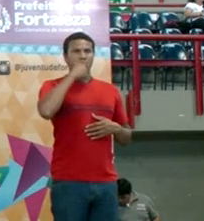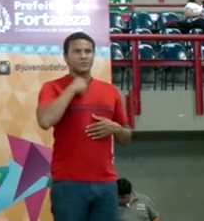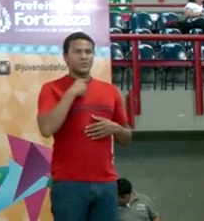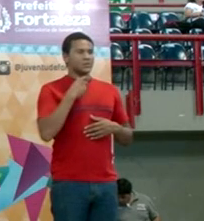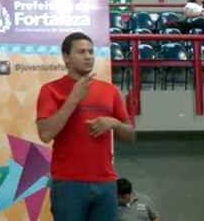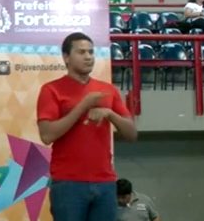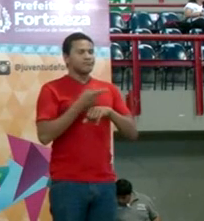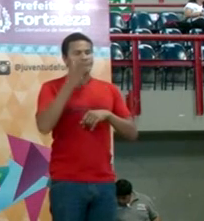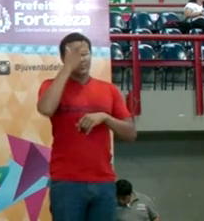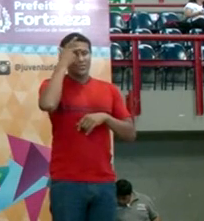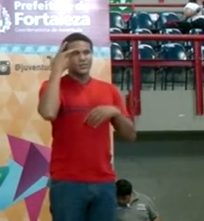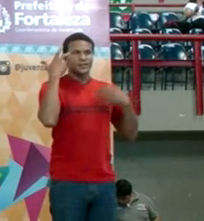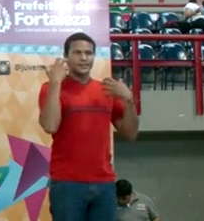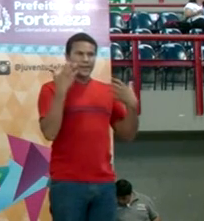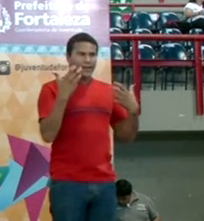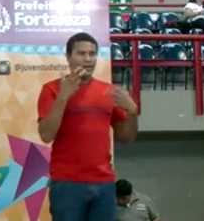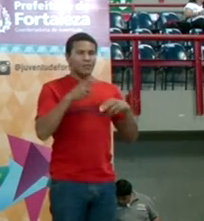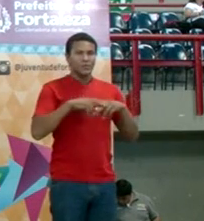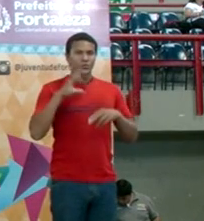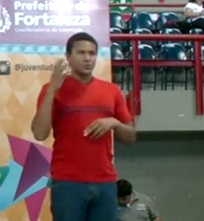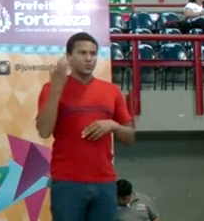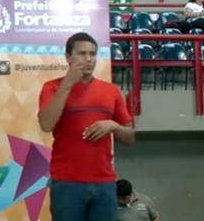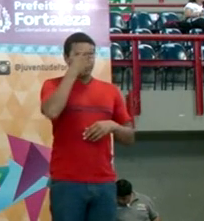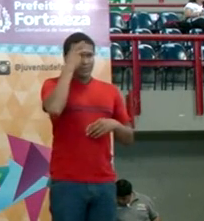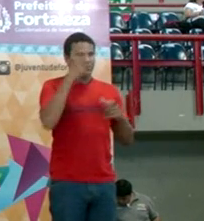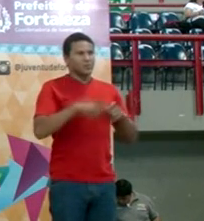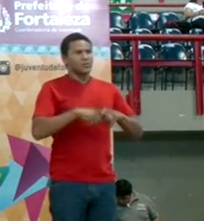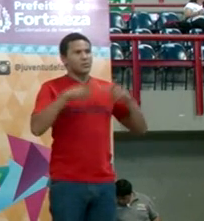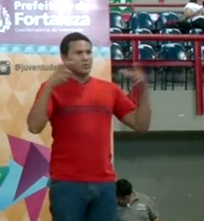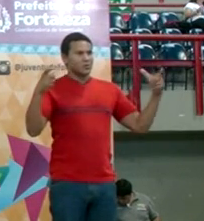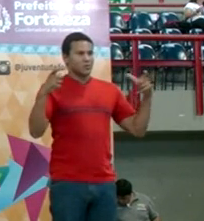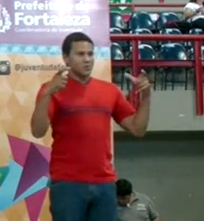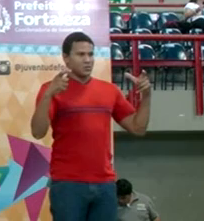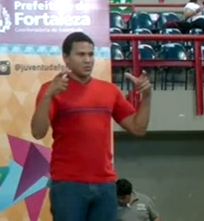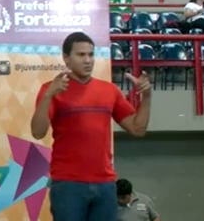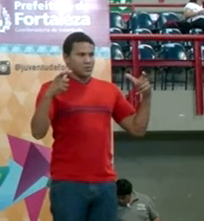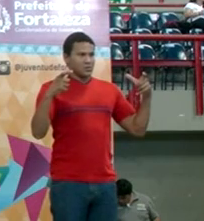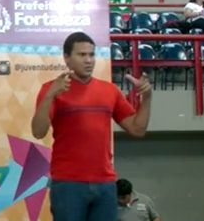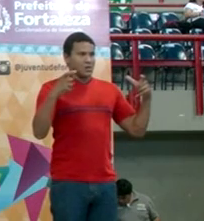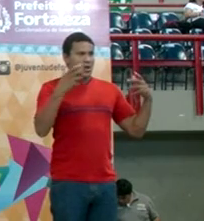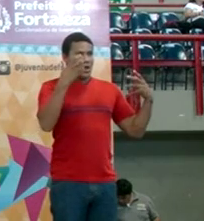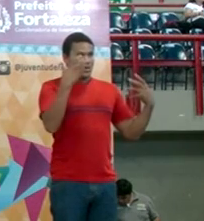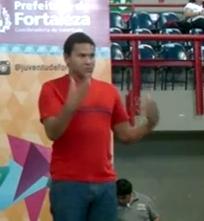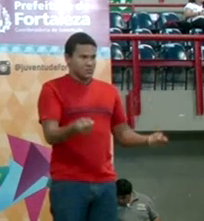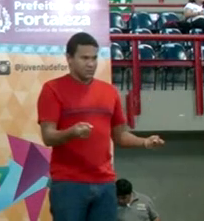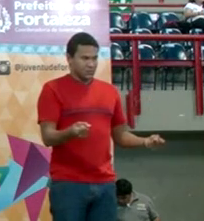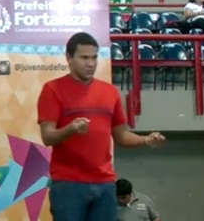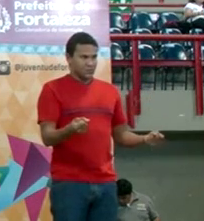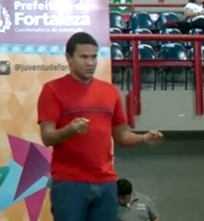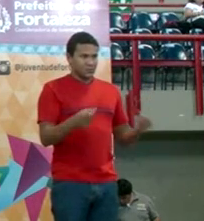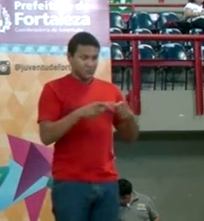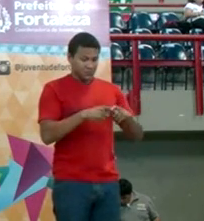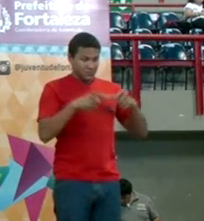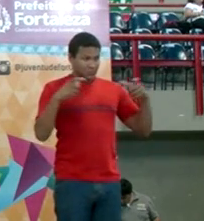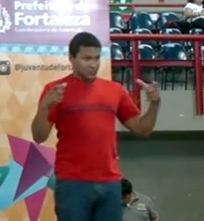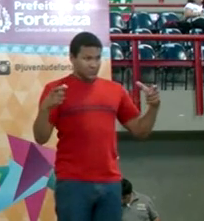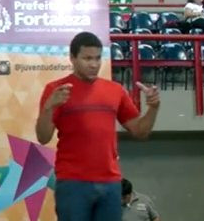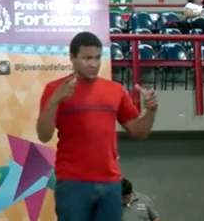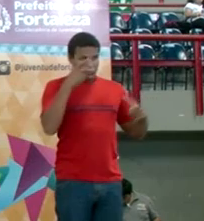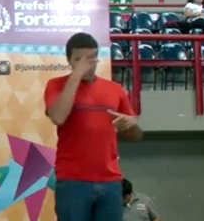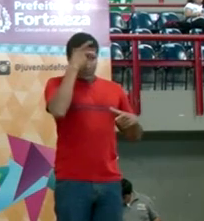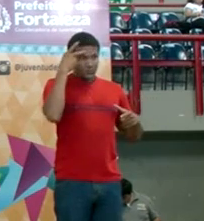mais frequente. A maioria das pessoas, aqui está corretíssimo, porque você não